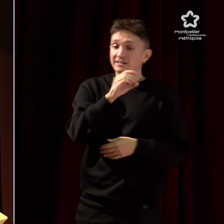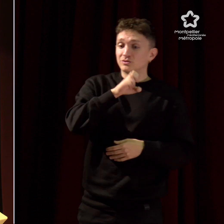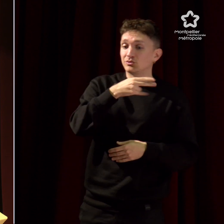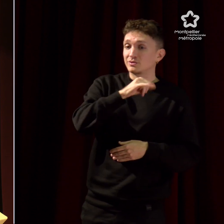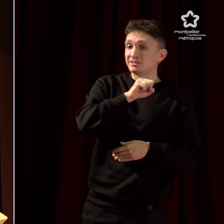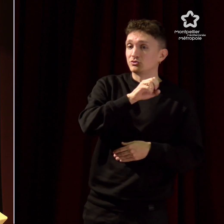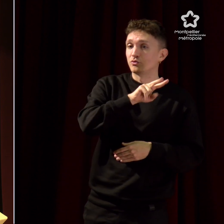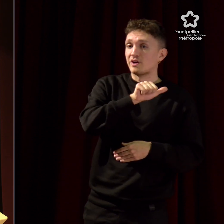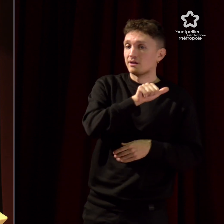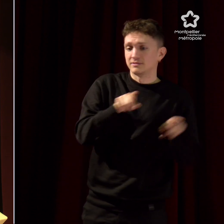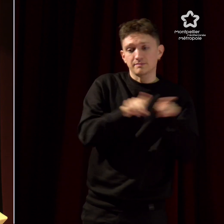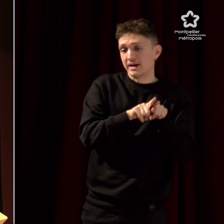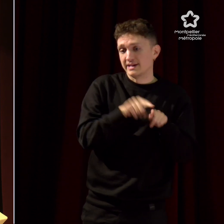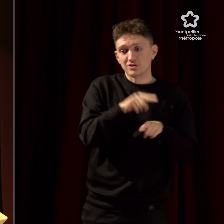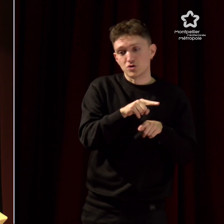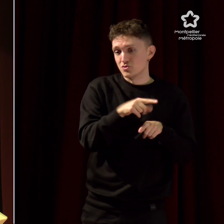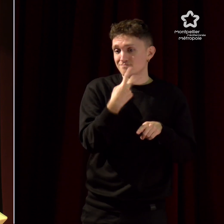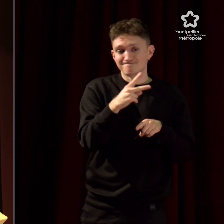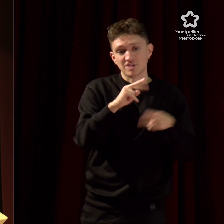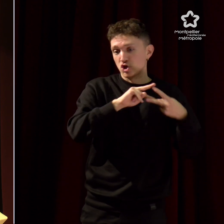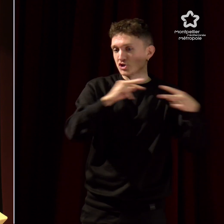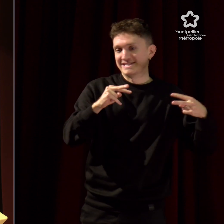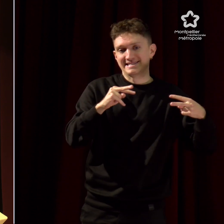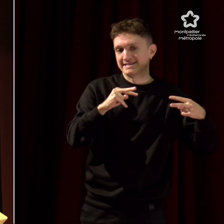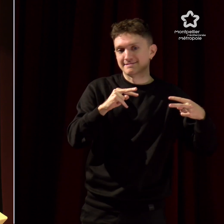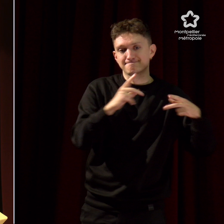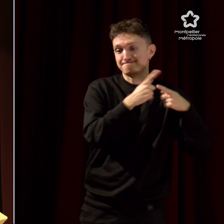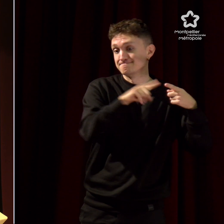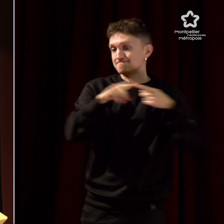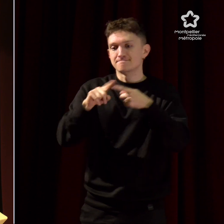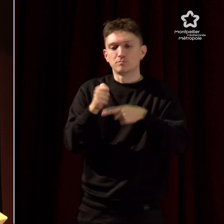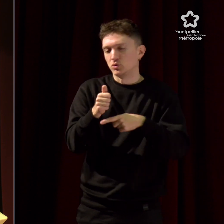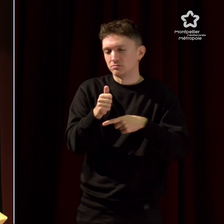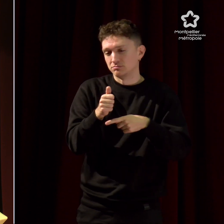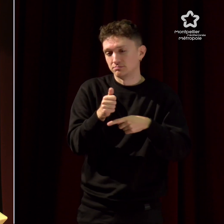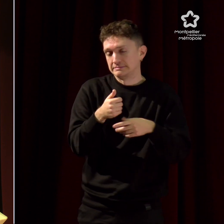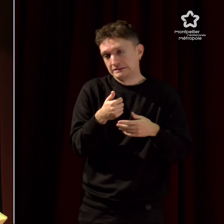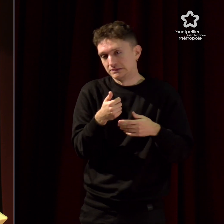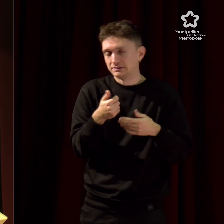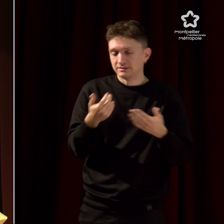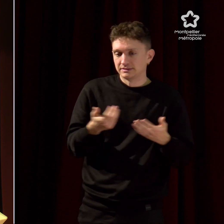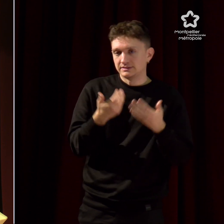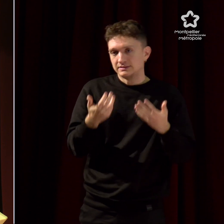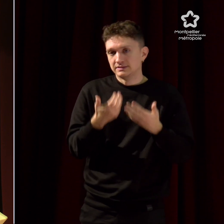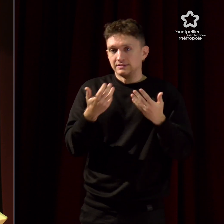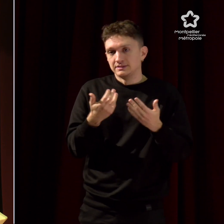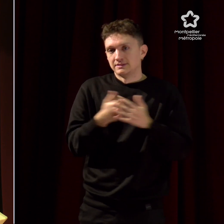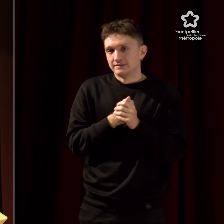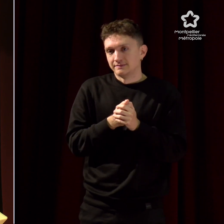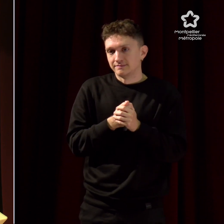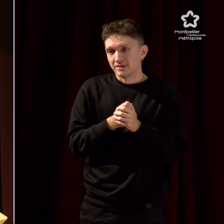diversité génétique, alors vraiment pas forte, hein. Pas mal de mutations, d'accumulation de